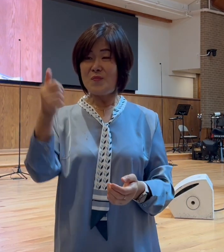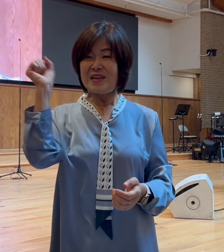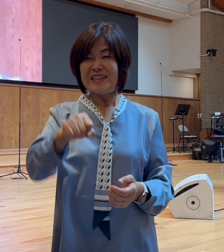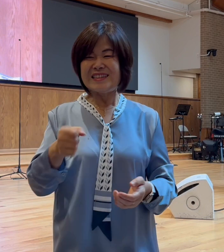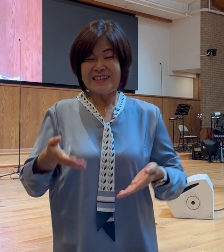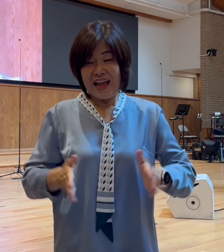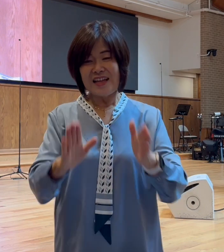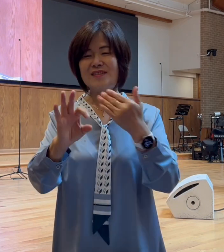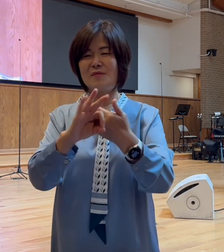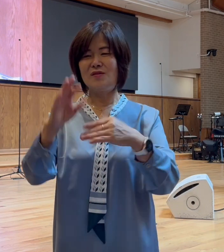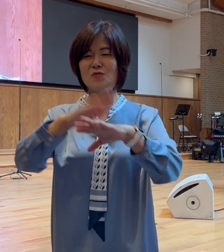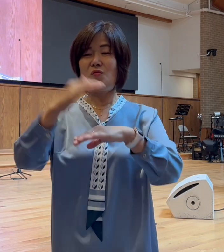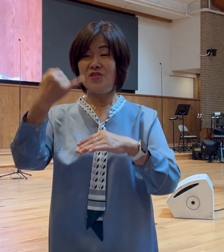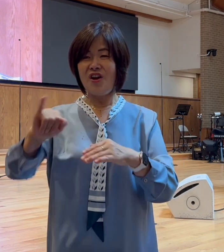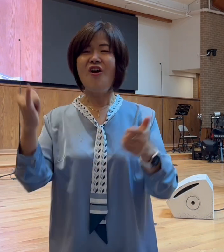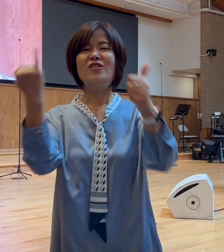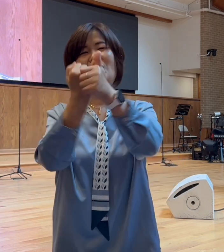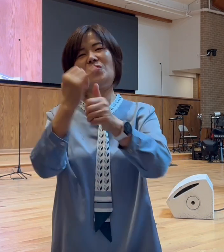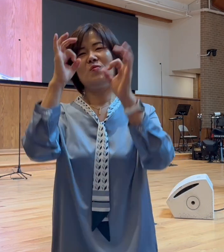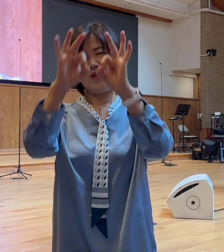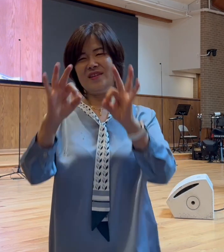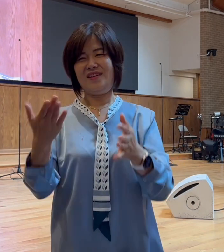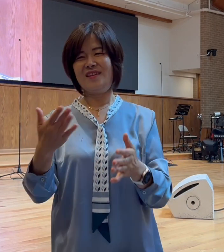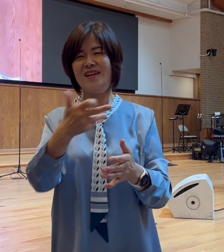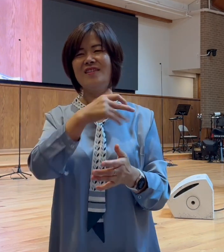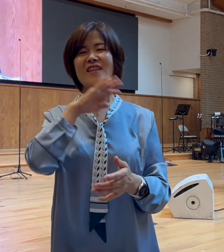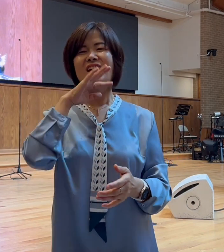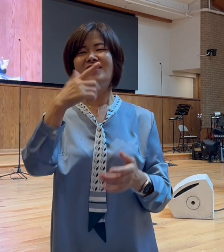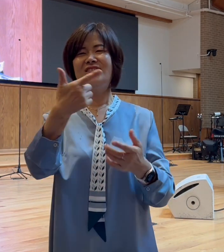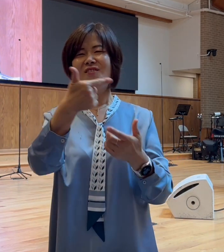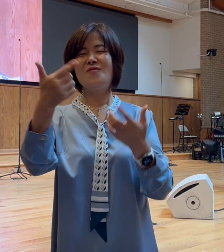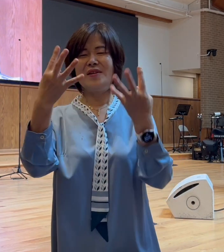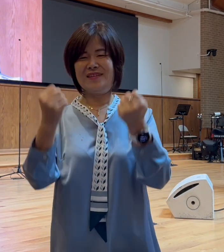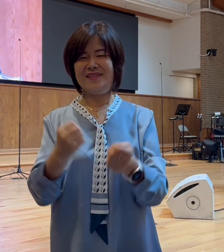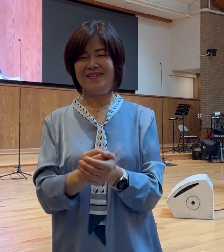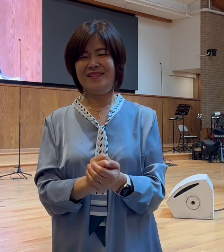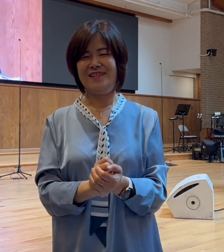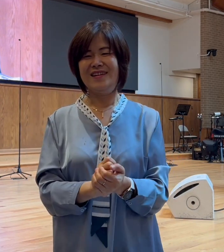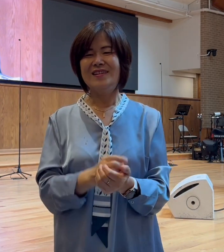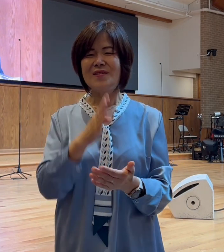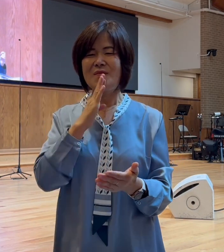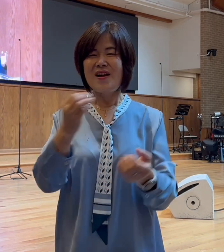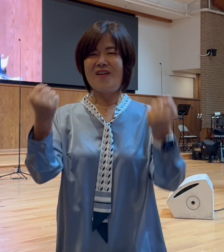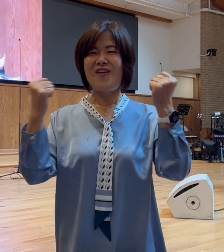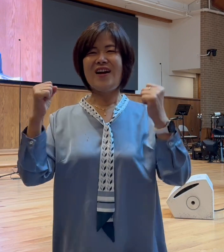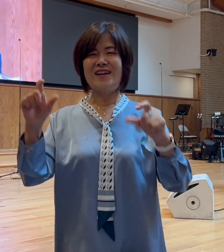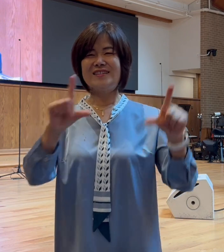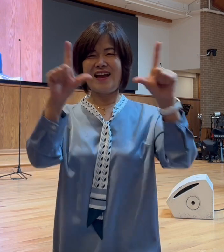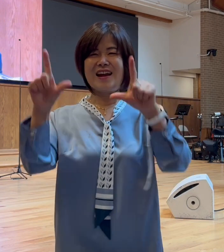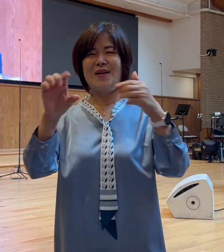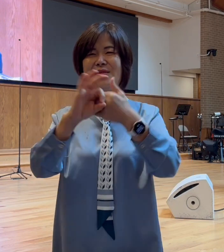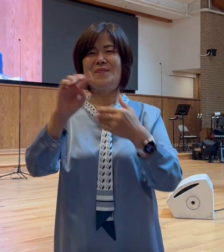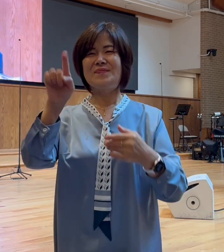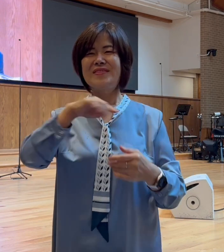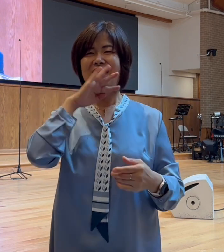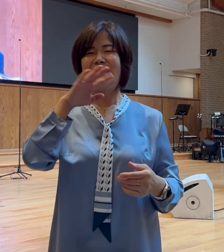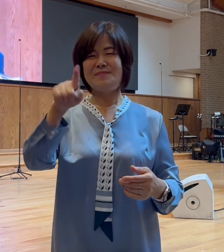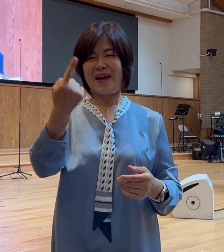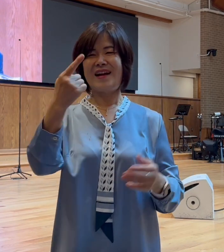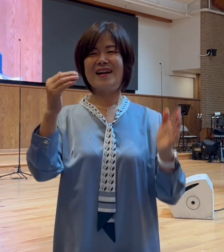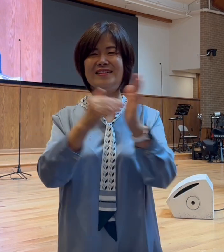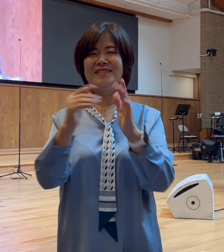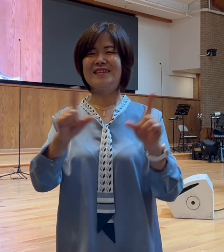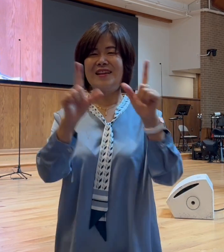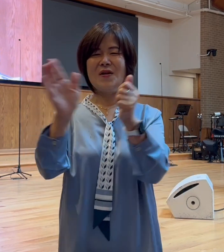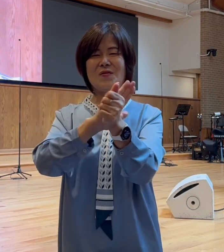내가 증손녀 보는데, 그랬더니 쓸데없는 얘기하지 말고 건강관리 잘하면 100세까지 산다 뭐 이래가지고